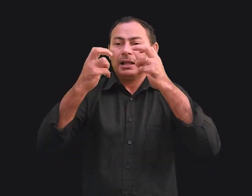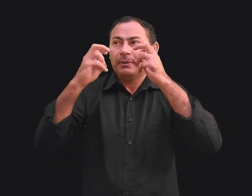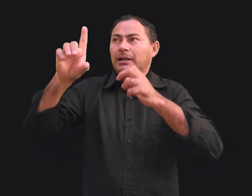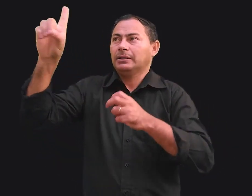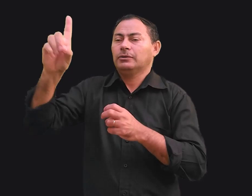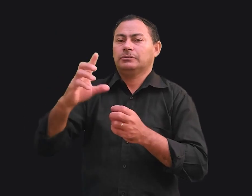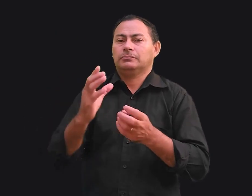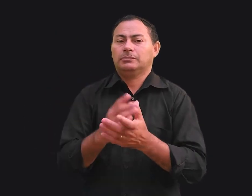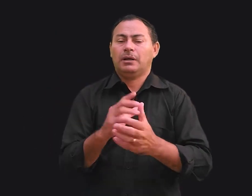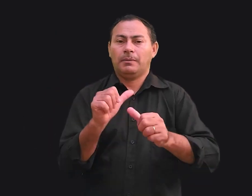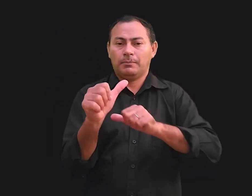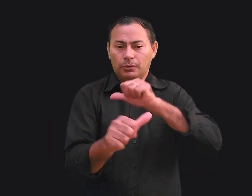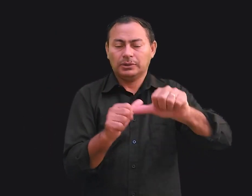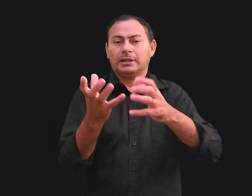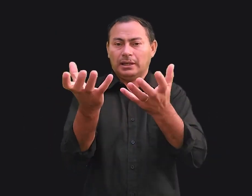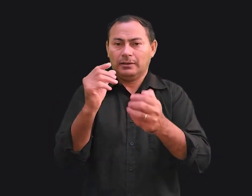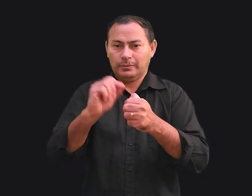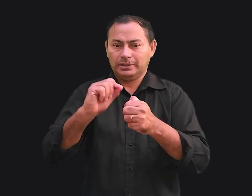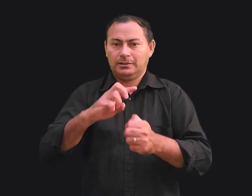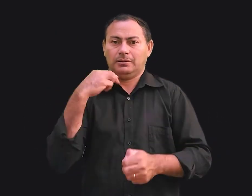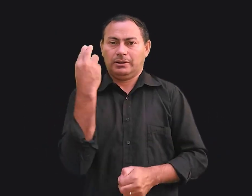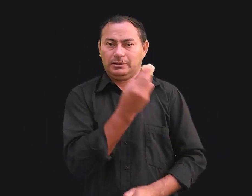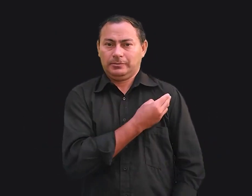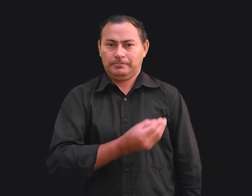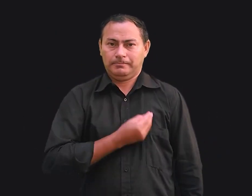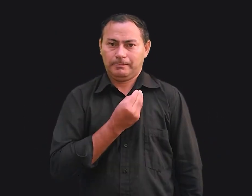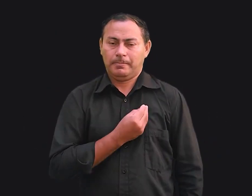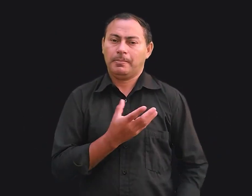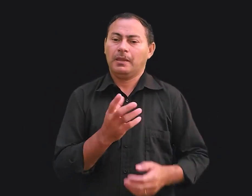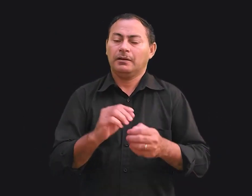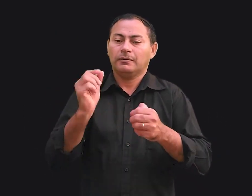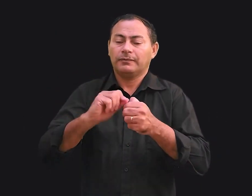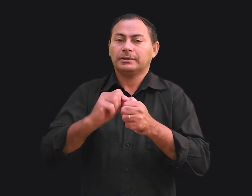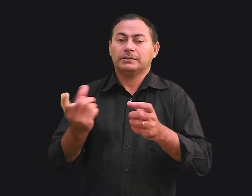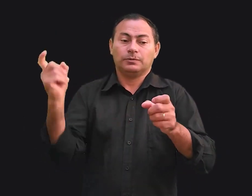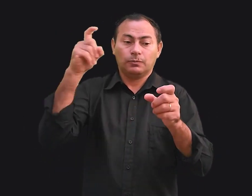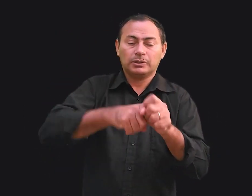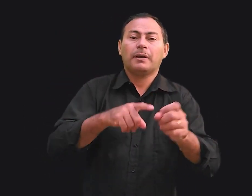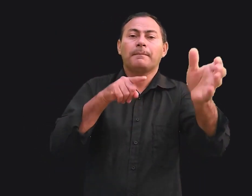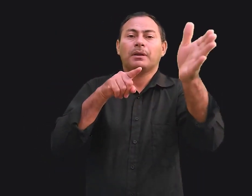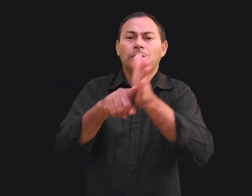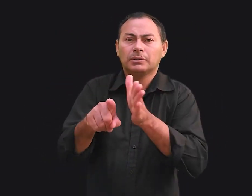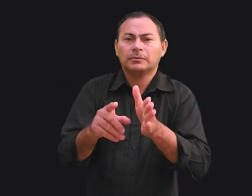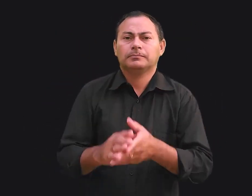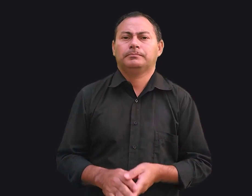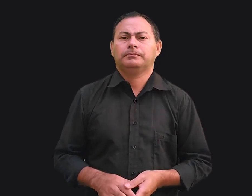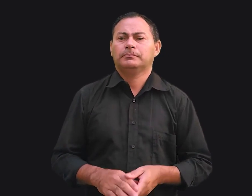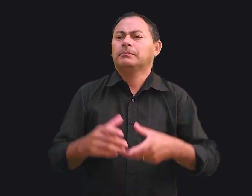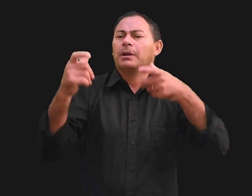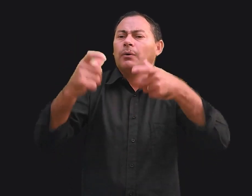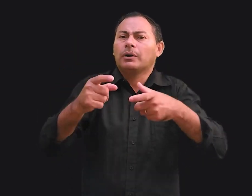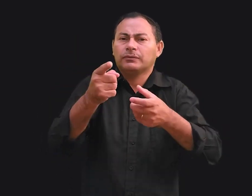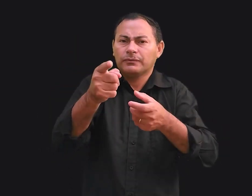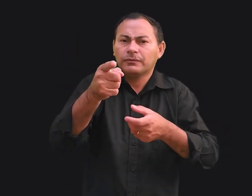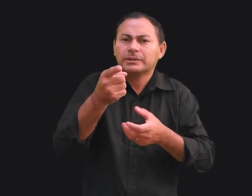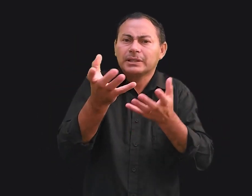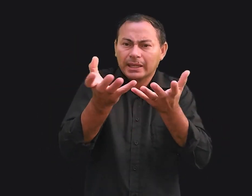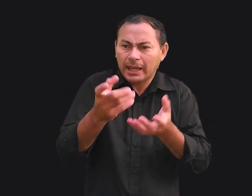clamarmos a Deus pedindo a mudança que Ele quer fazer em nossa vida. Isso nos leva de volta à pergunta: para onde você deveria estar